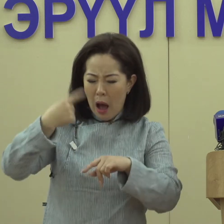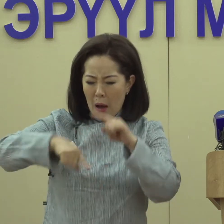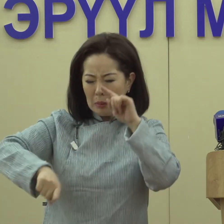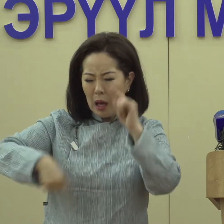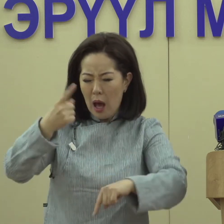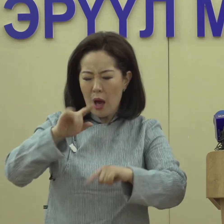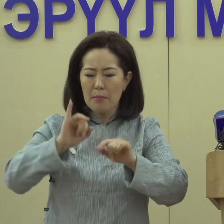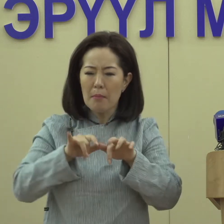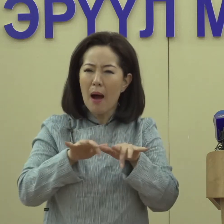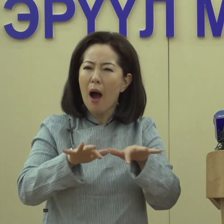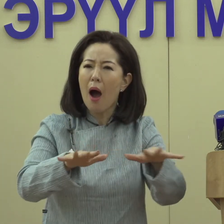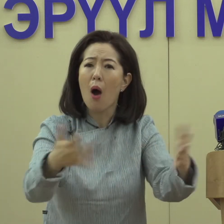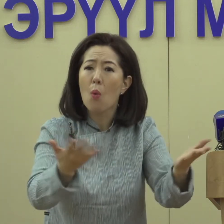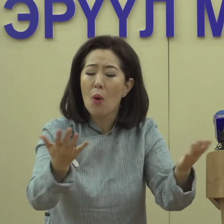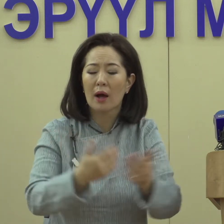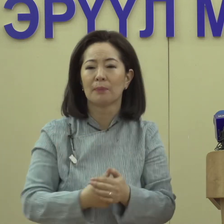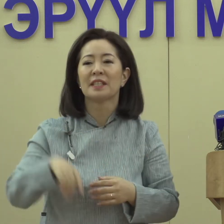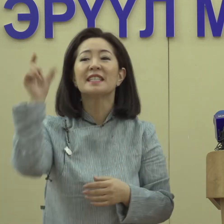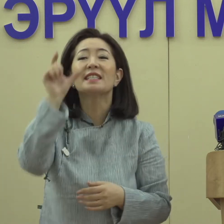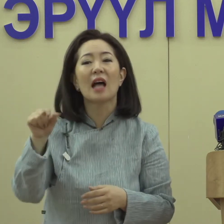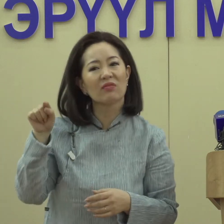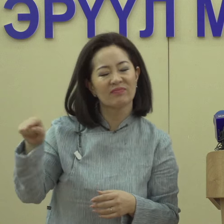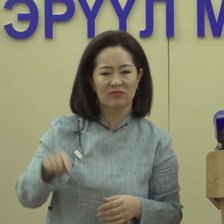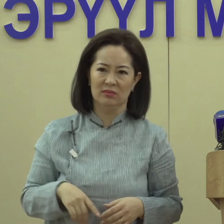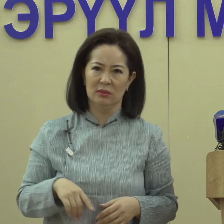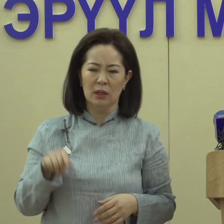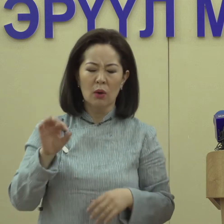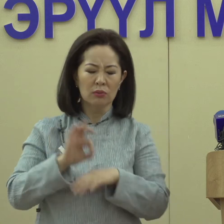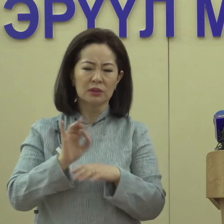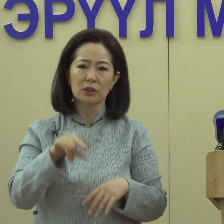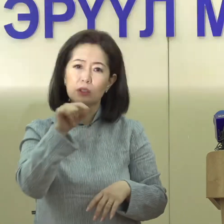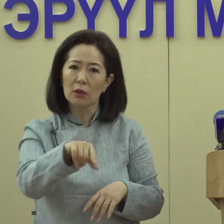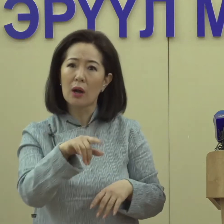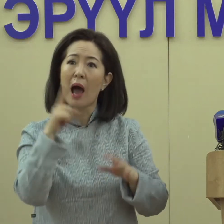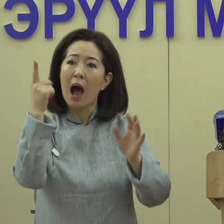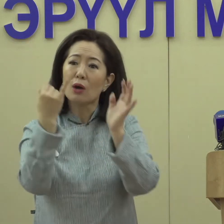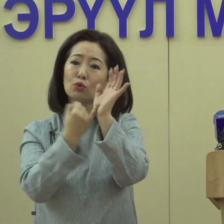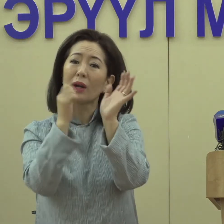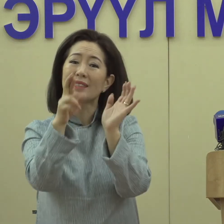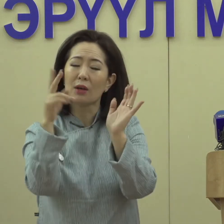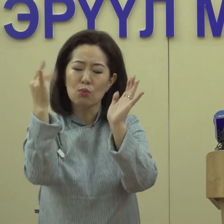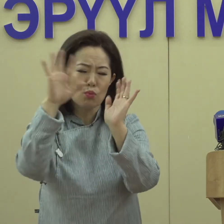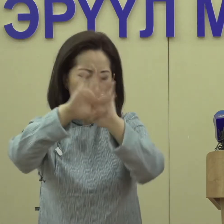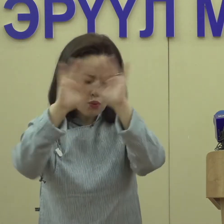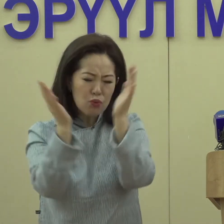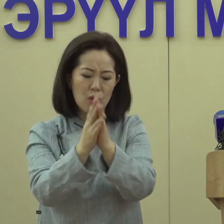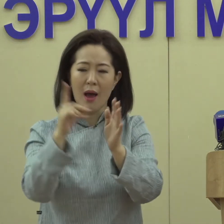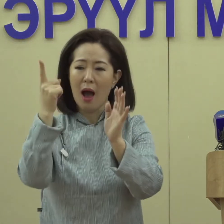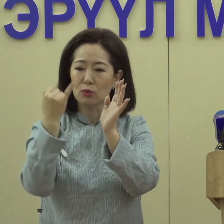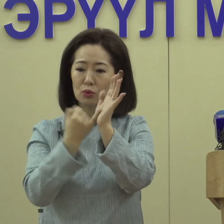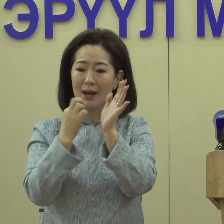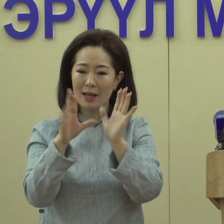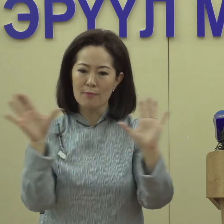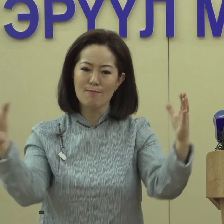байна. Ламбарди болон бусад дэгдэлт гарч байгаа бүсэд 16 сая хүнийг хамарсан хөл хорой тогтоосон байна.